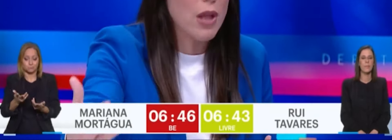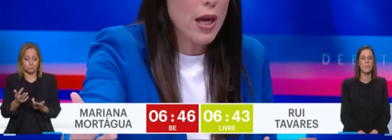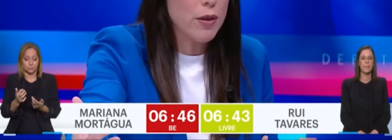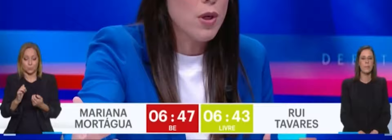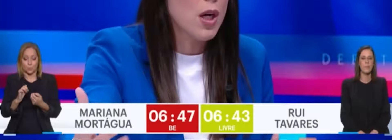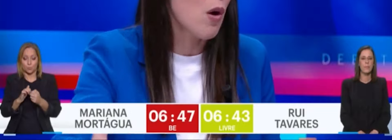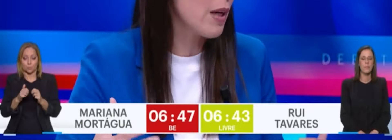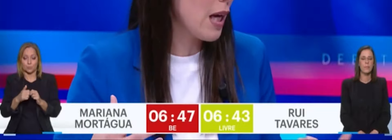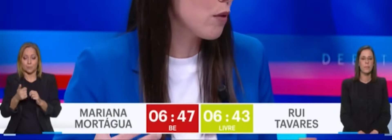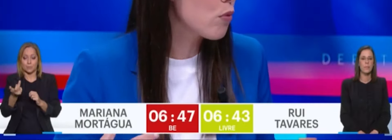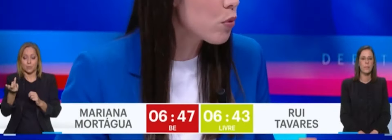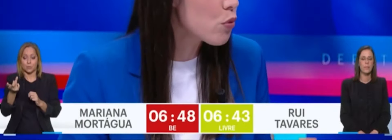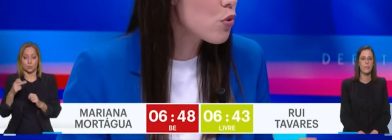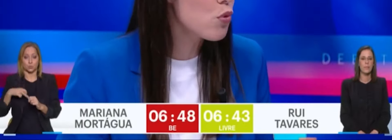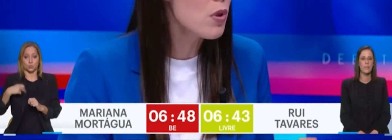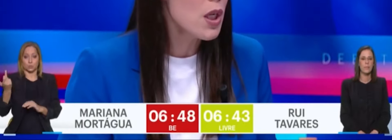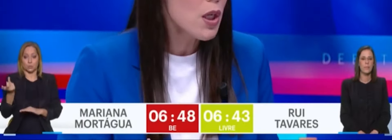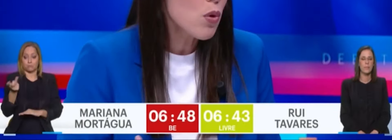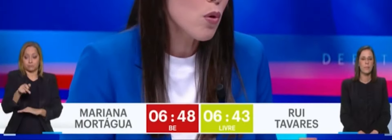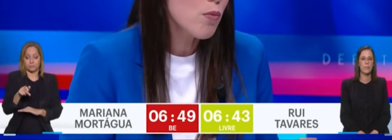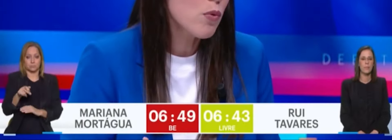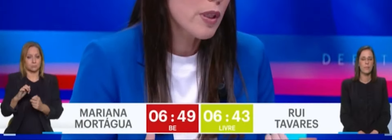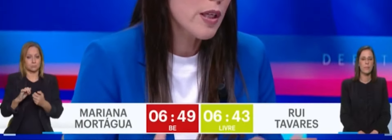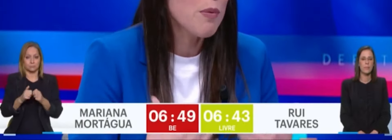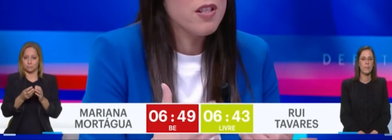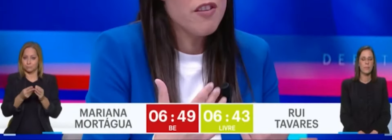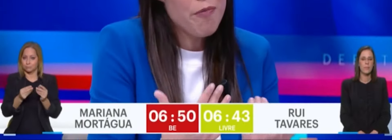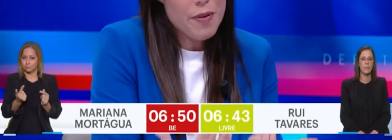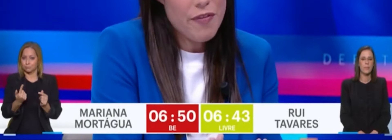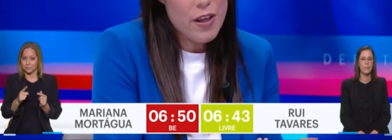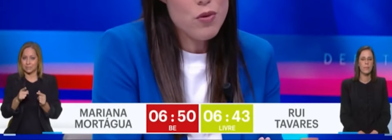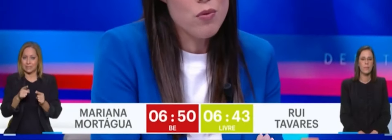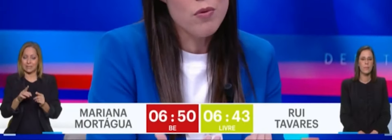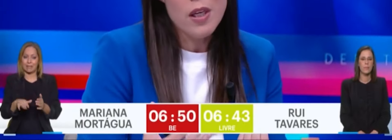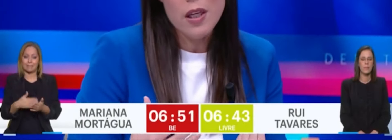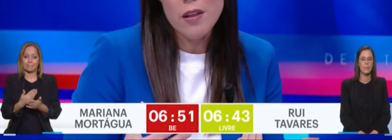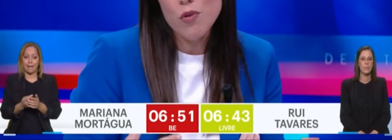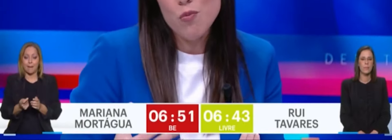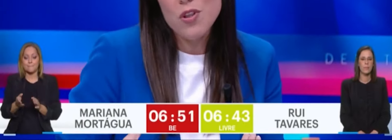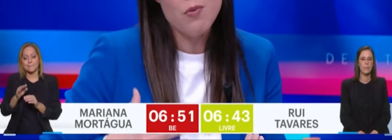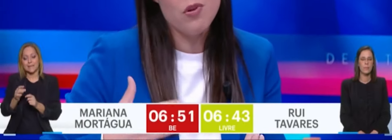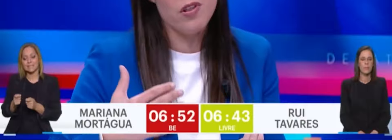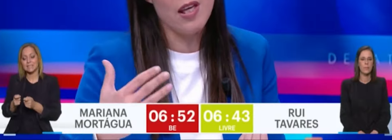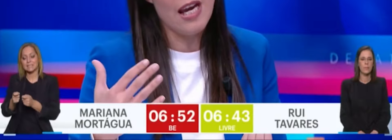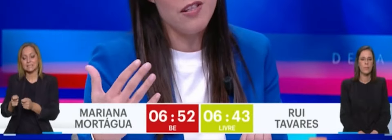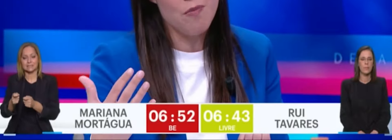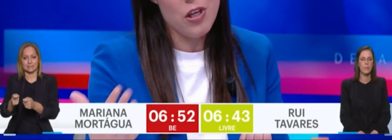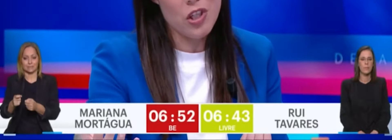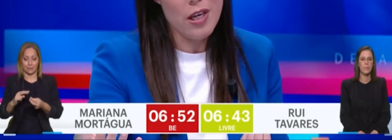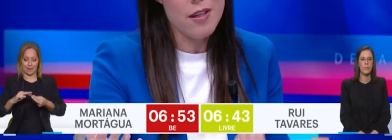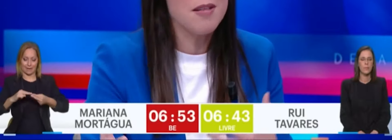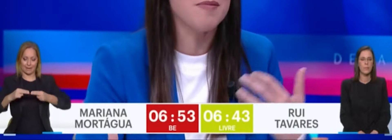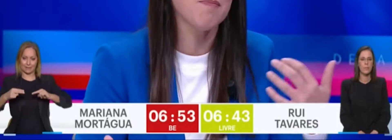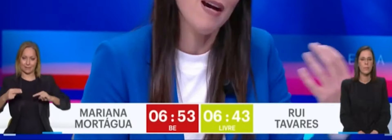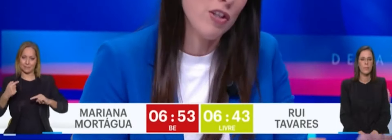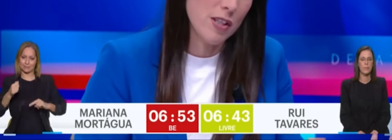multimilionário ao mercado de luxo Como cria um incentivo perverso entre os municípios que têm casas mais caras e mais receita